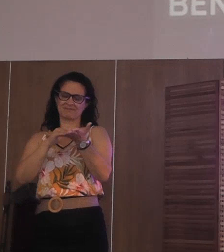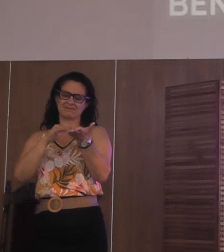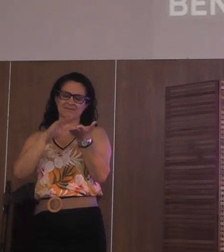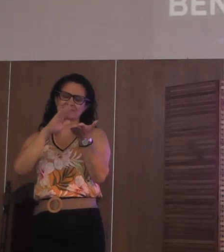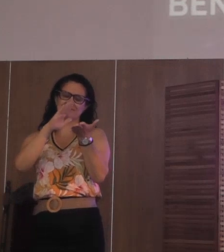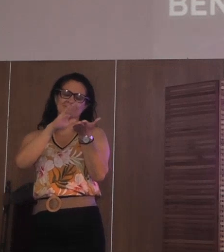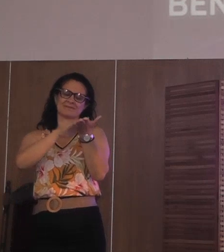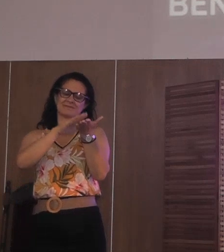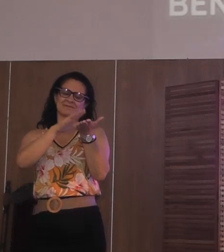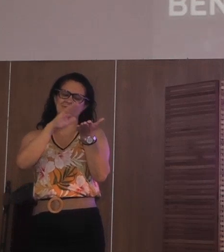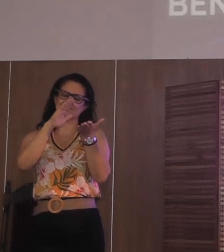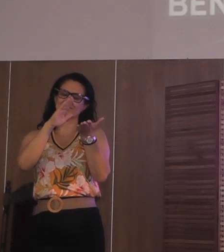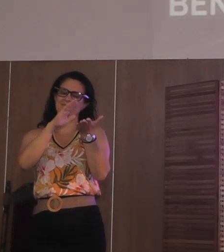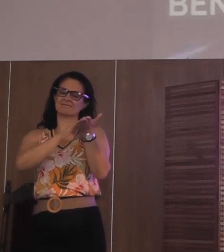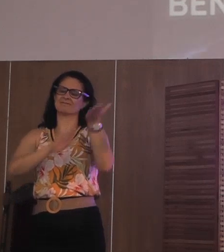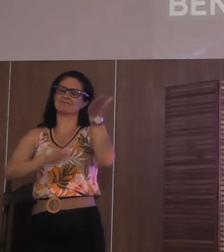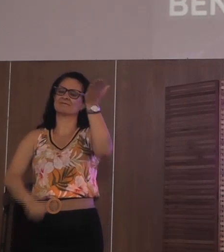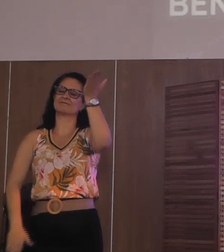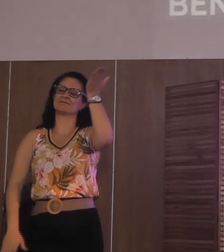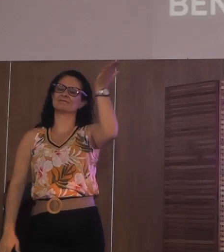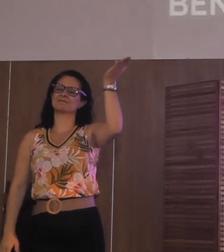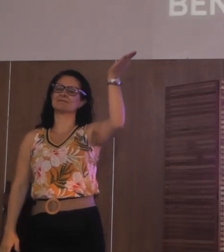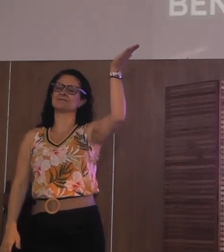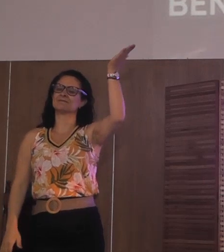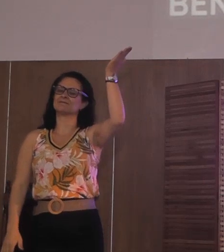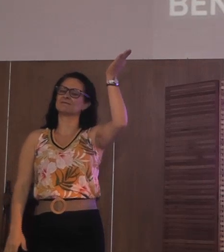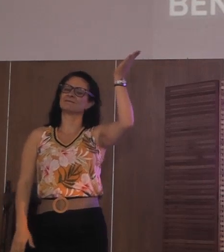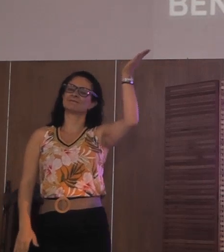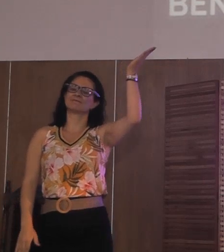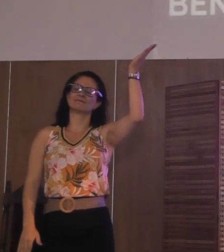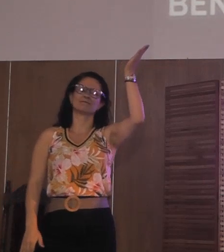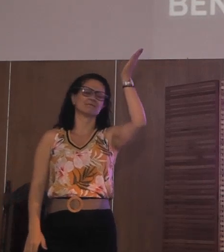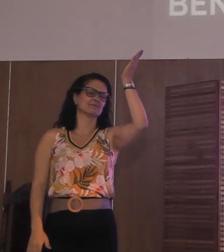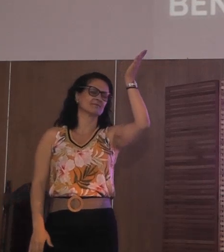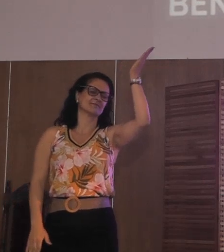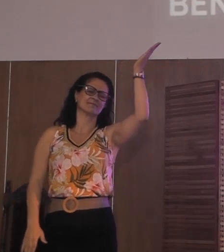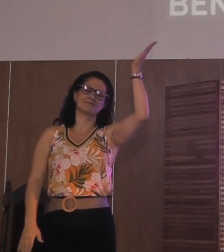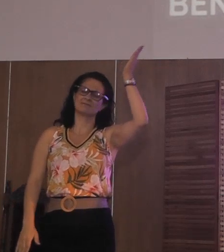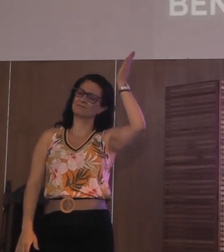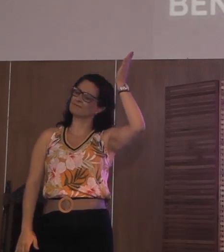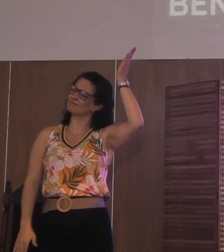entregarei. Oh, aleluia. Tudo é dele, querido. Tudo